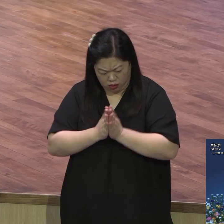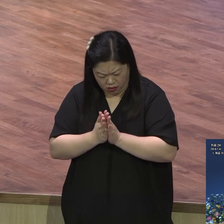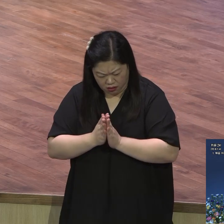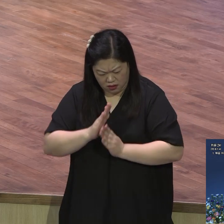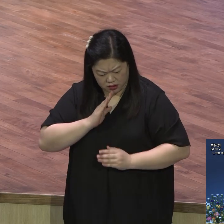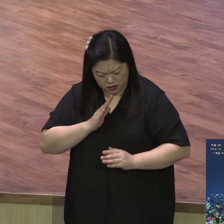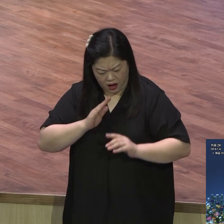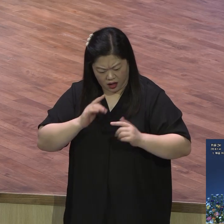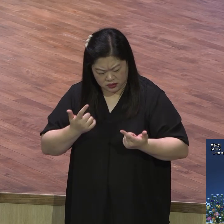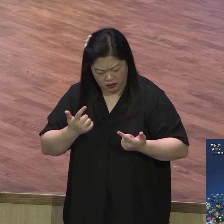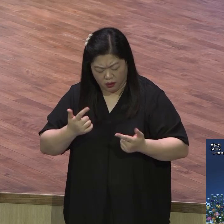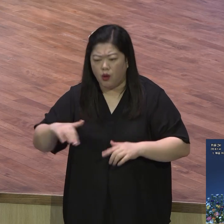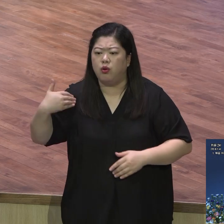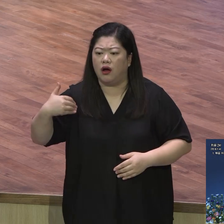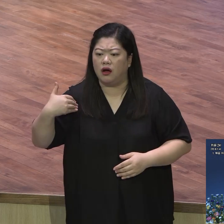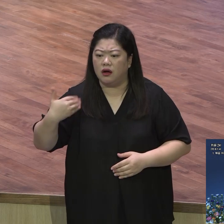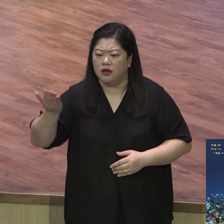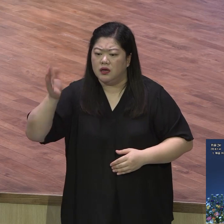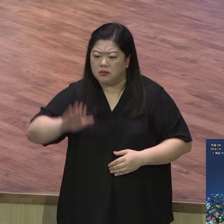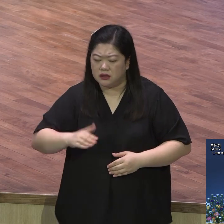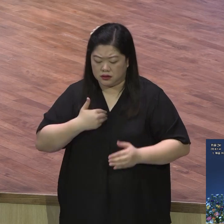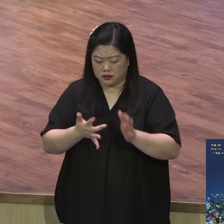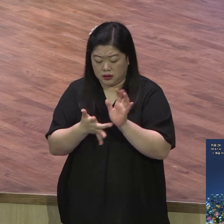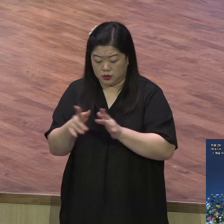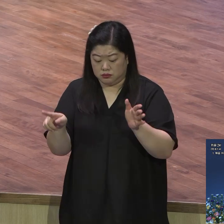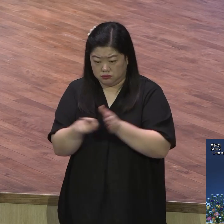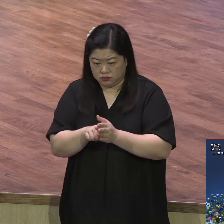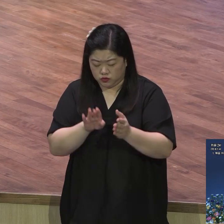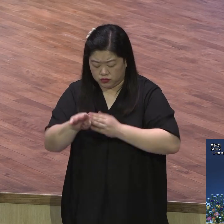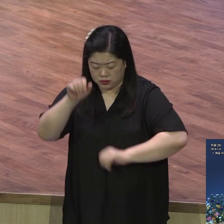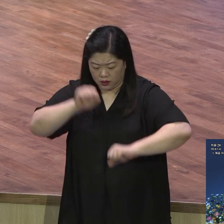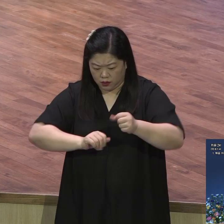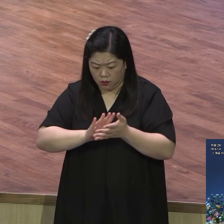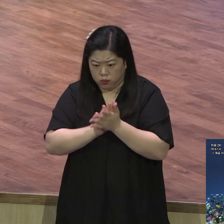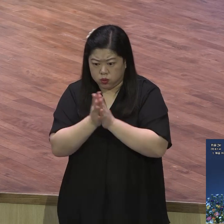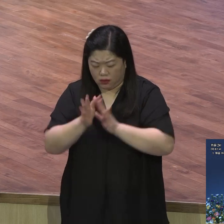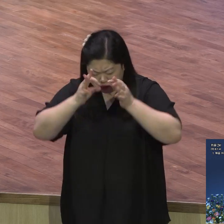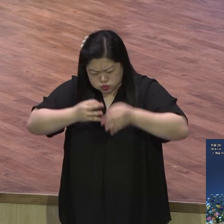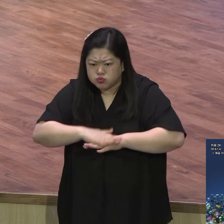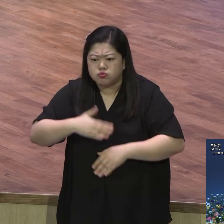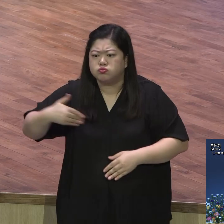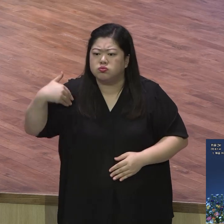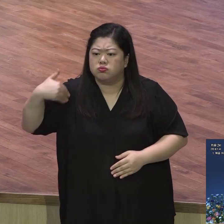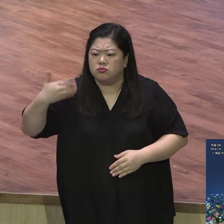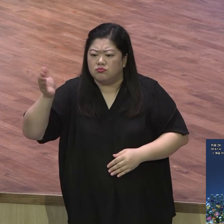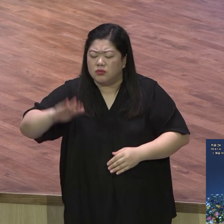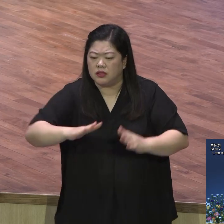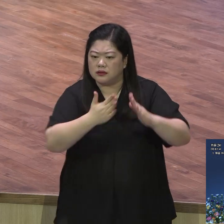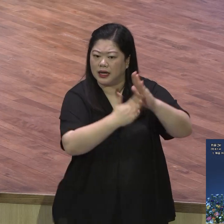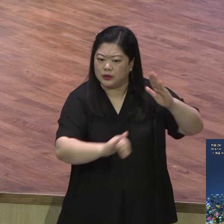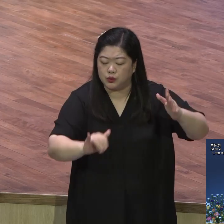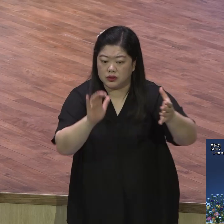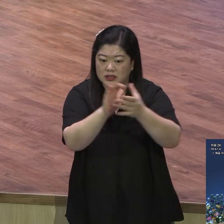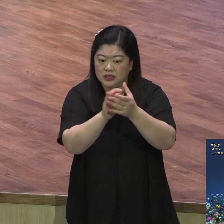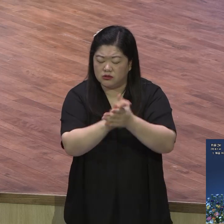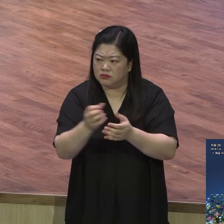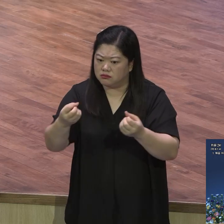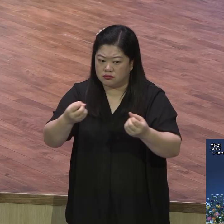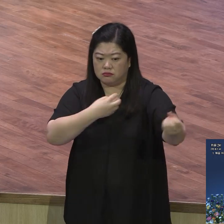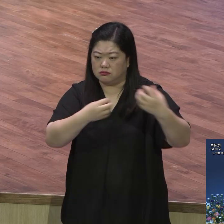가족은 알아야 돼요. 친척은 알아야 친구들은 알아야 돼요. 야 너 변했구나. 정말 변했구나. 완전히 제 창조.